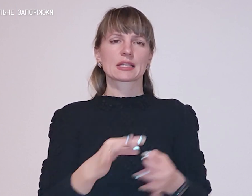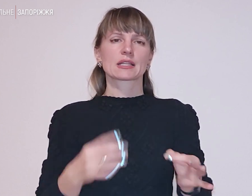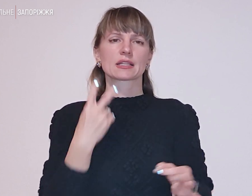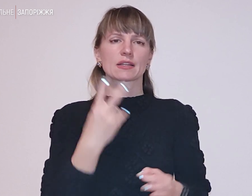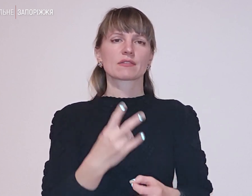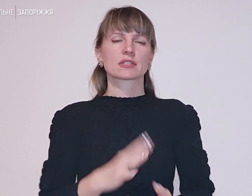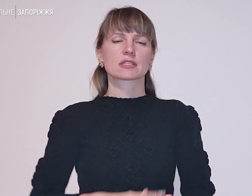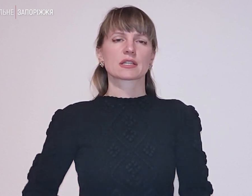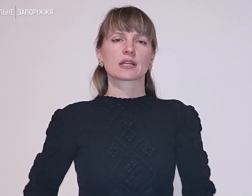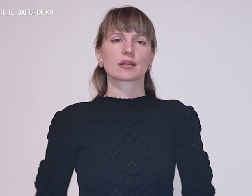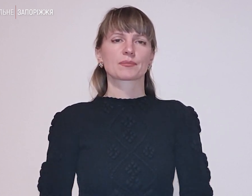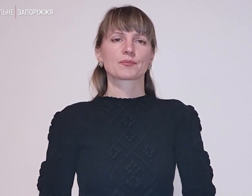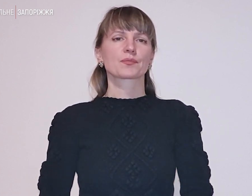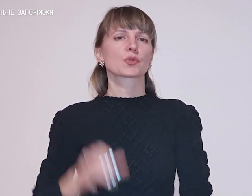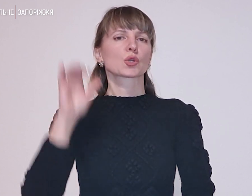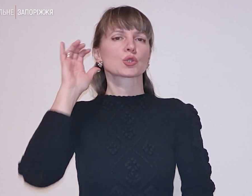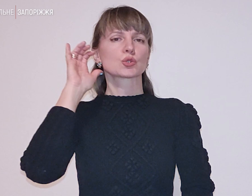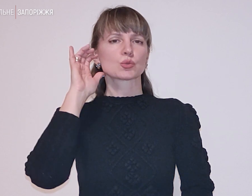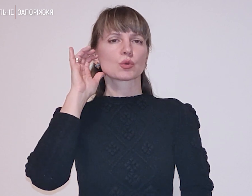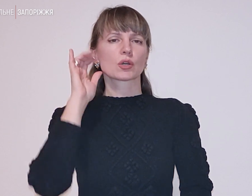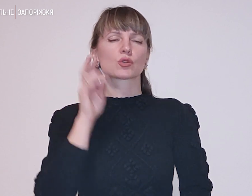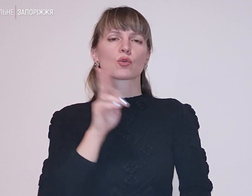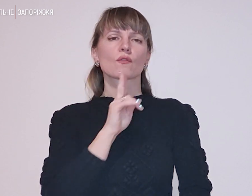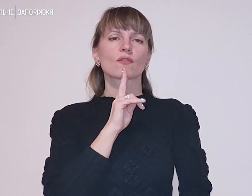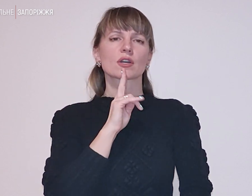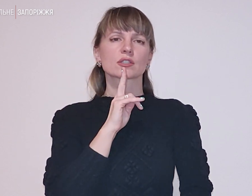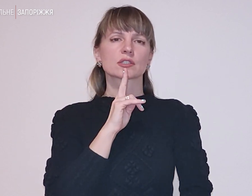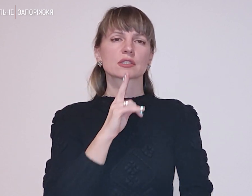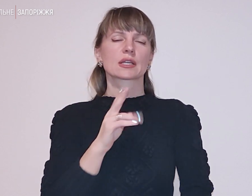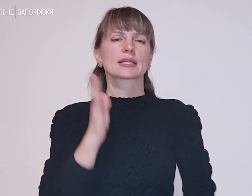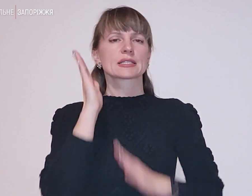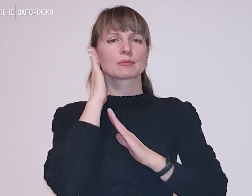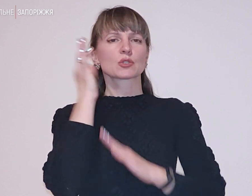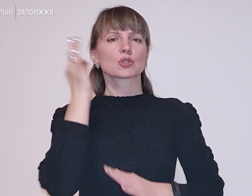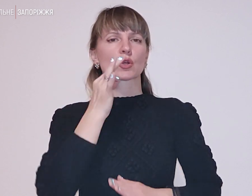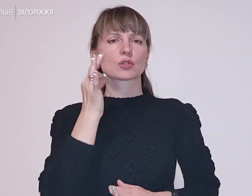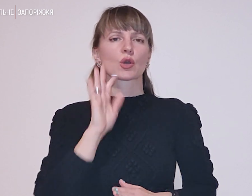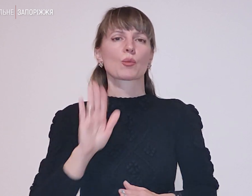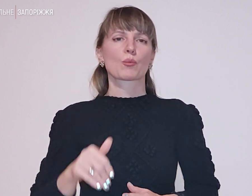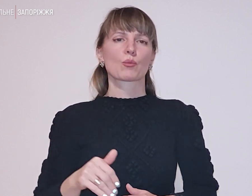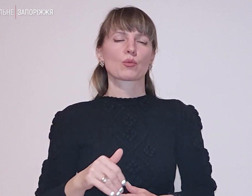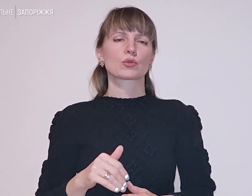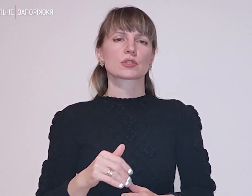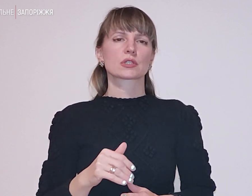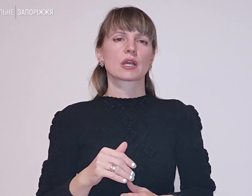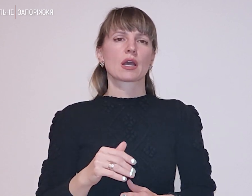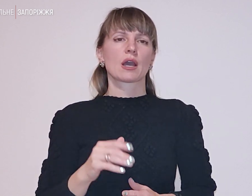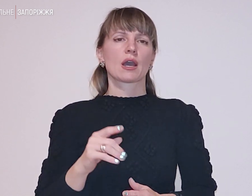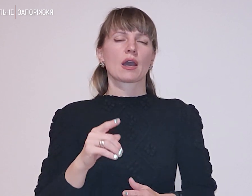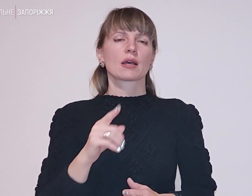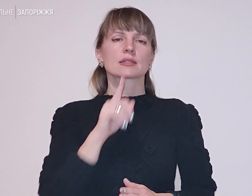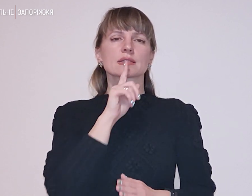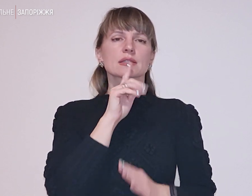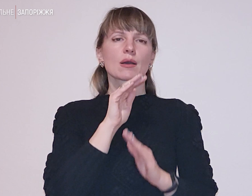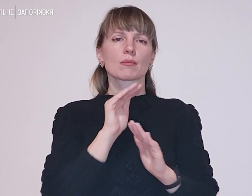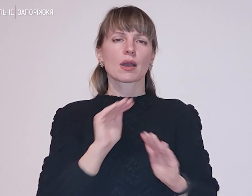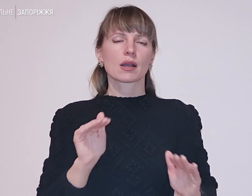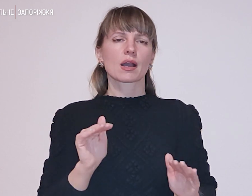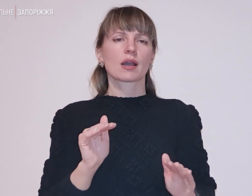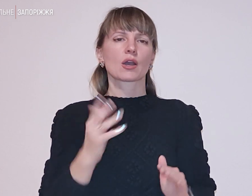сюжеті. Слухайте уважненько, спіть солоденько, і нехай тривога замовкає, коли звучить пані казка. Ось